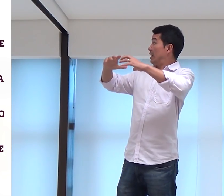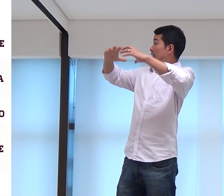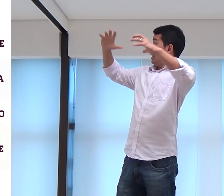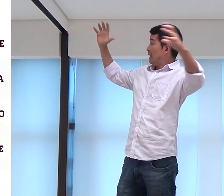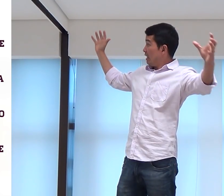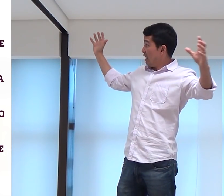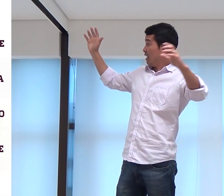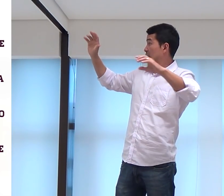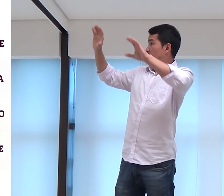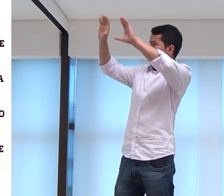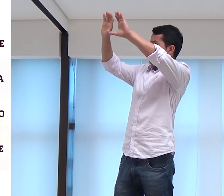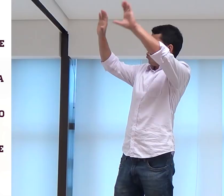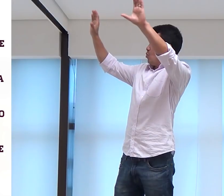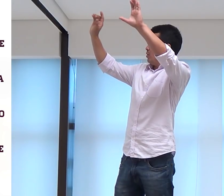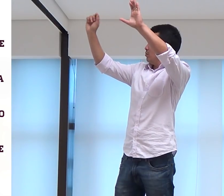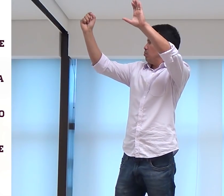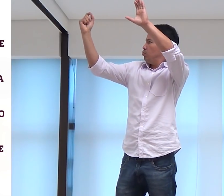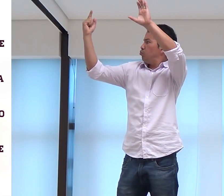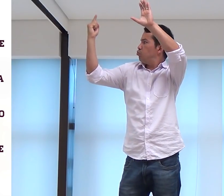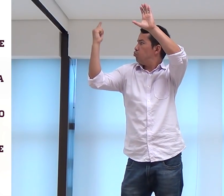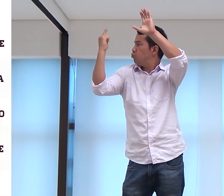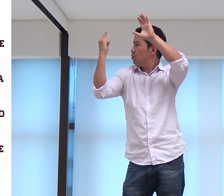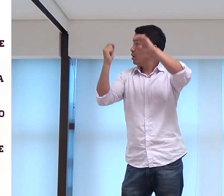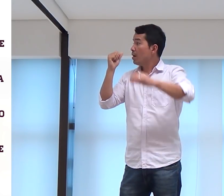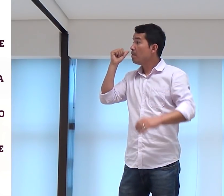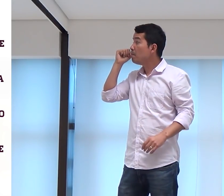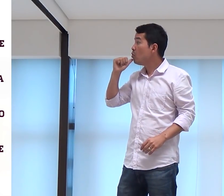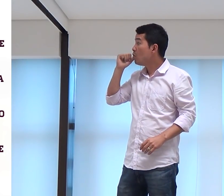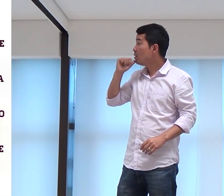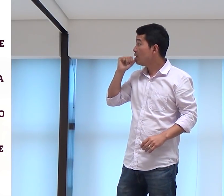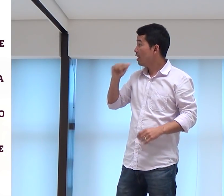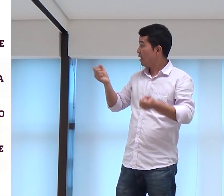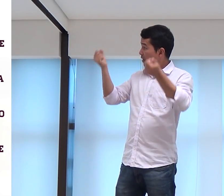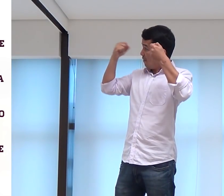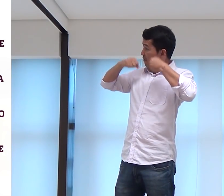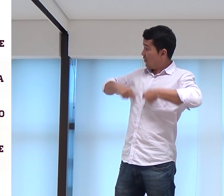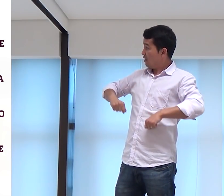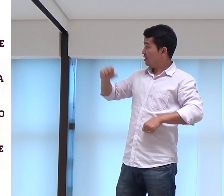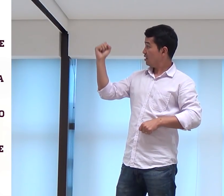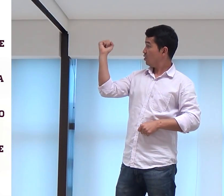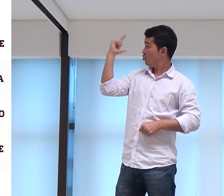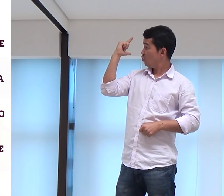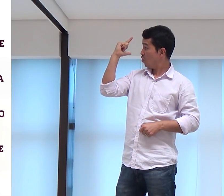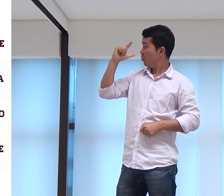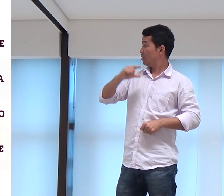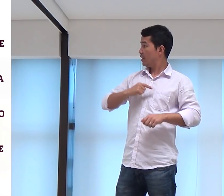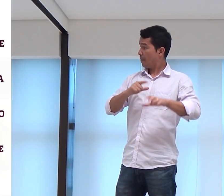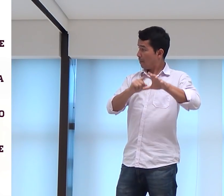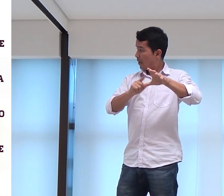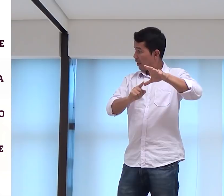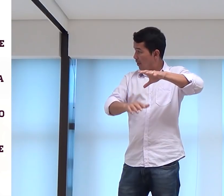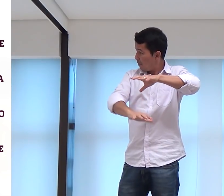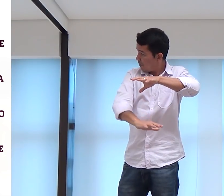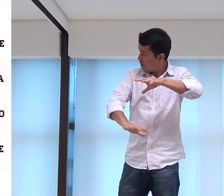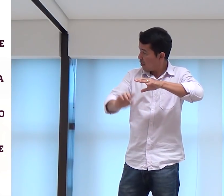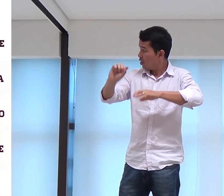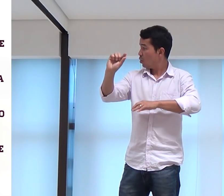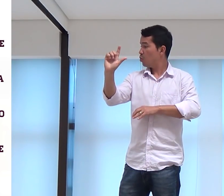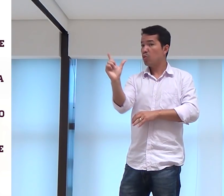E viu-se um grande sinal no céu. Uma mulher vestida do sol, tendo a lua debaixo